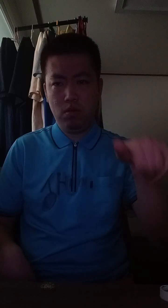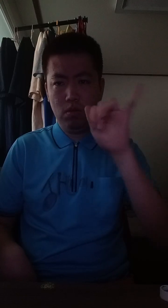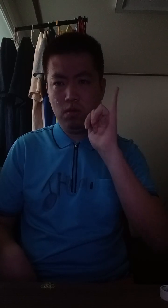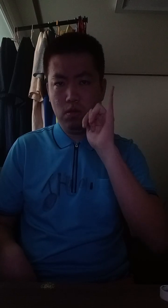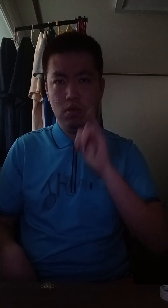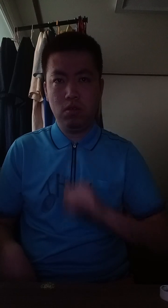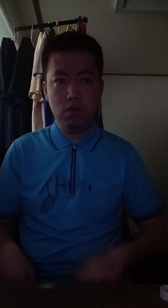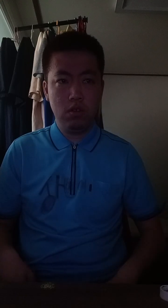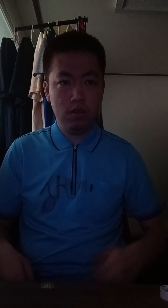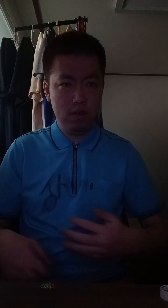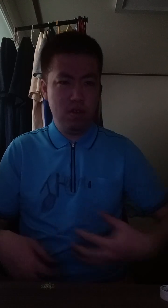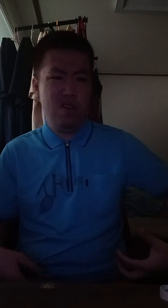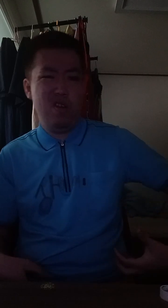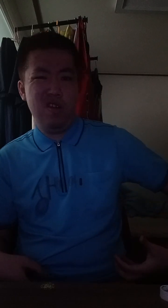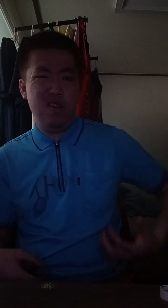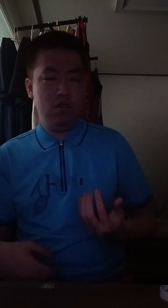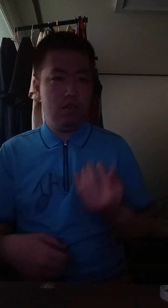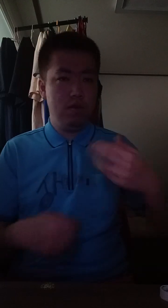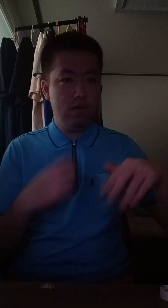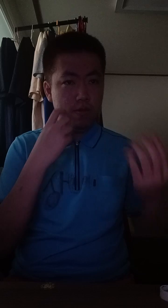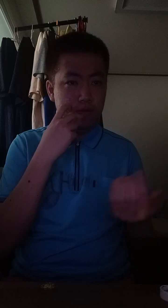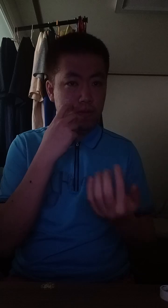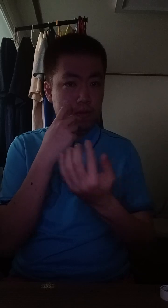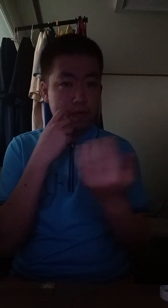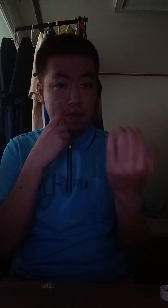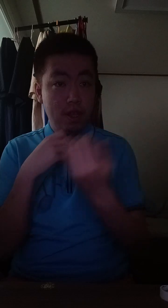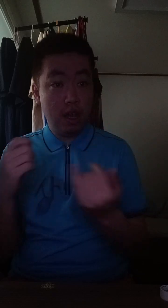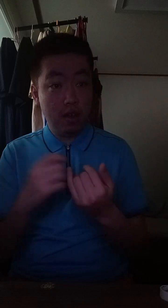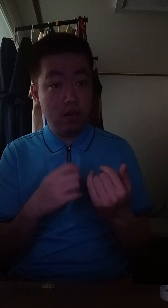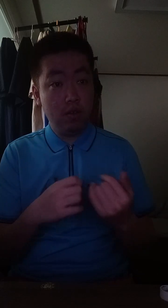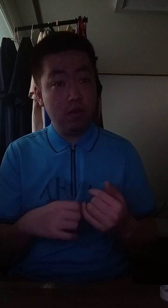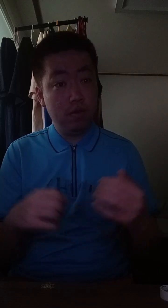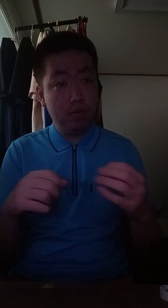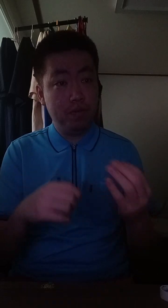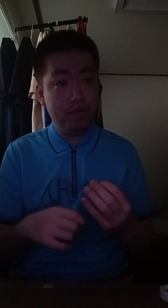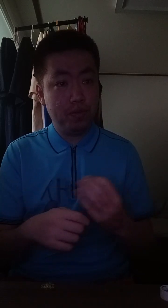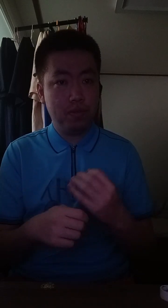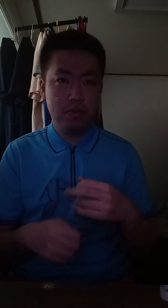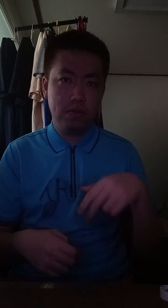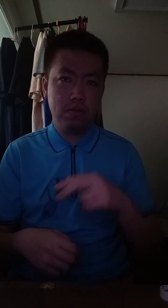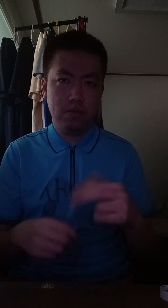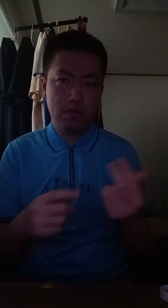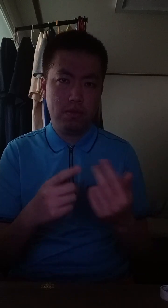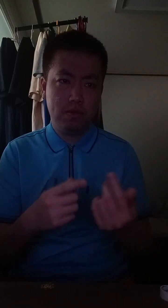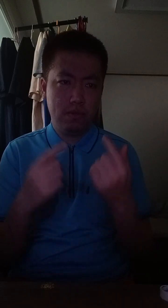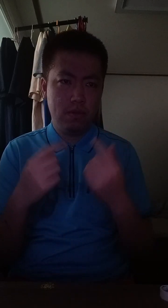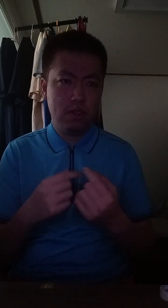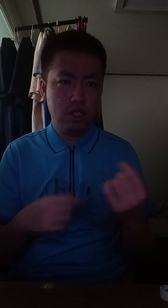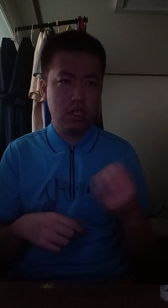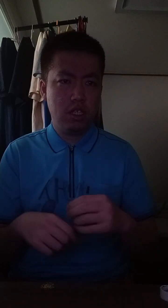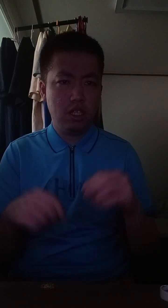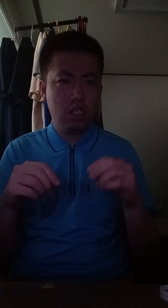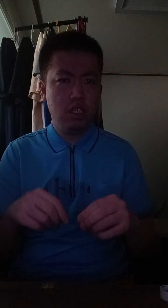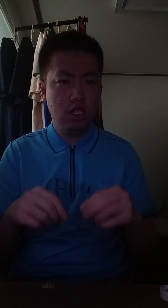다리나 허벅지가 긁히면서 심한 흉터가 남는 경우도 있습니다. 거기 빠져나오시면서 이렇게 힘을